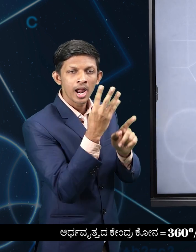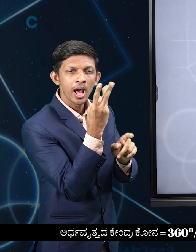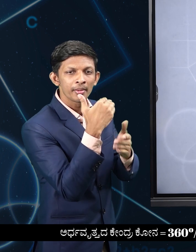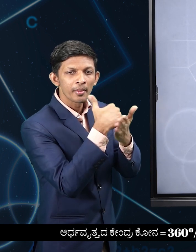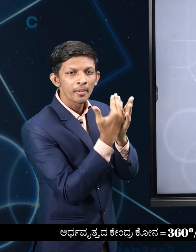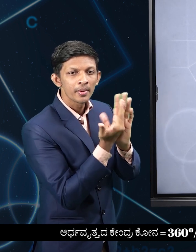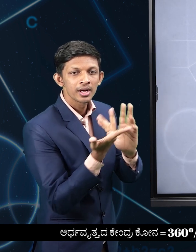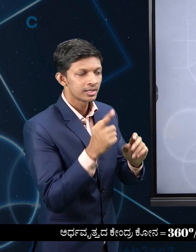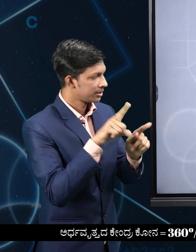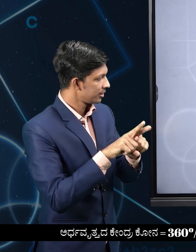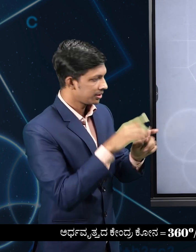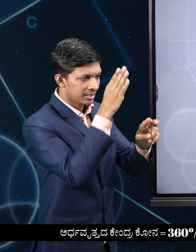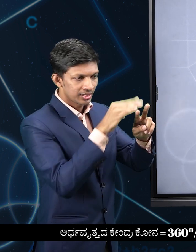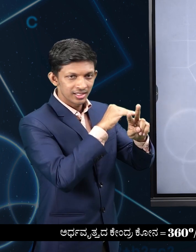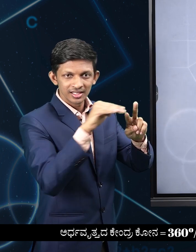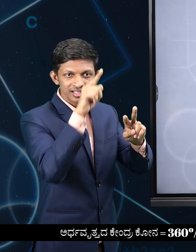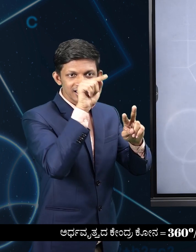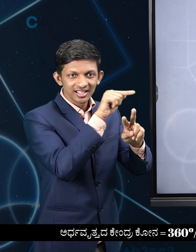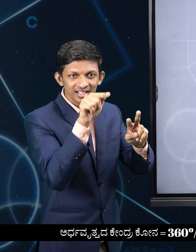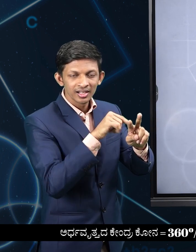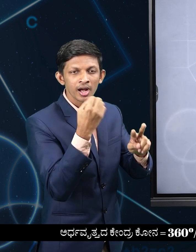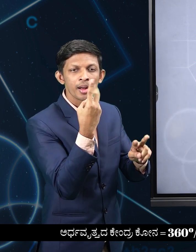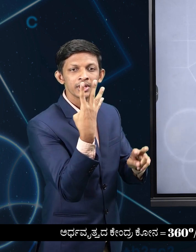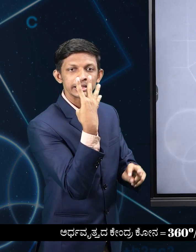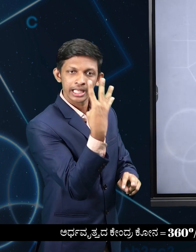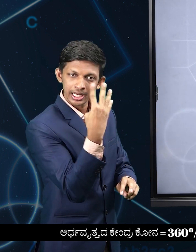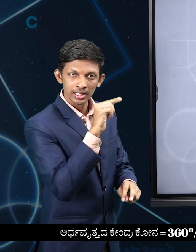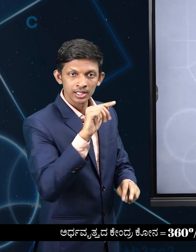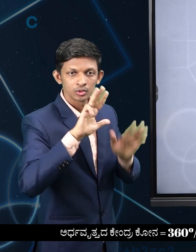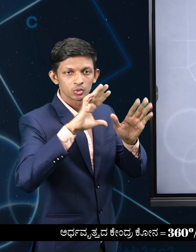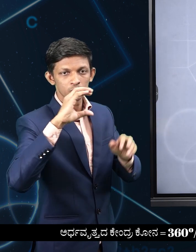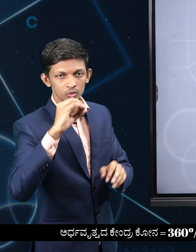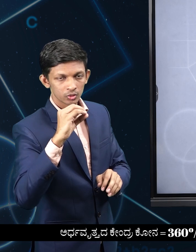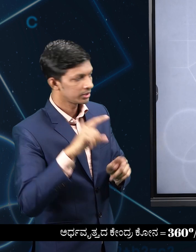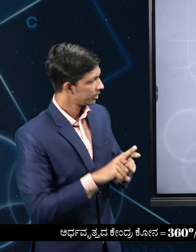360 ಡಿಗ್ರಿ / 4 90 ಡಿಗ್ರಿ.